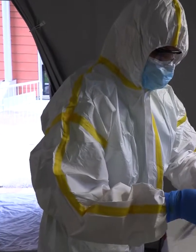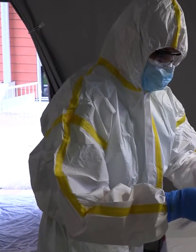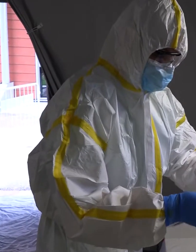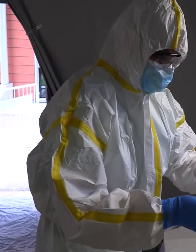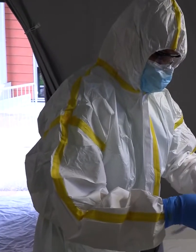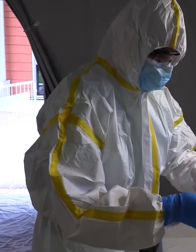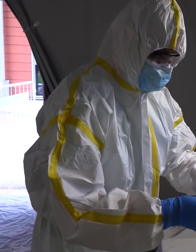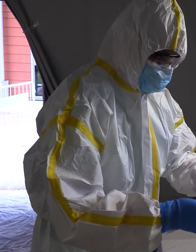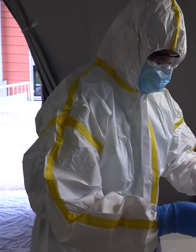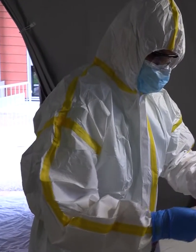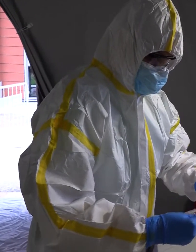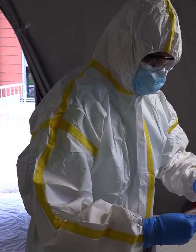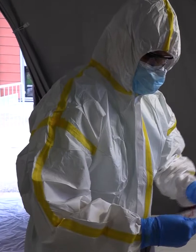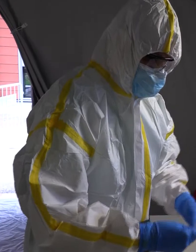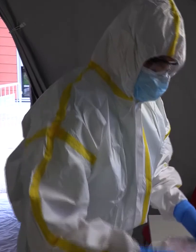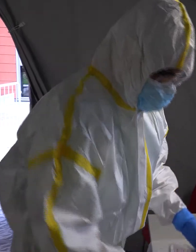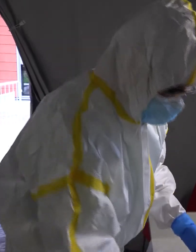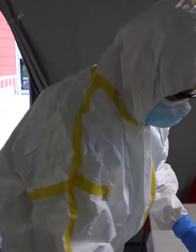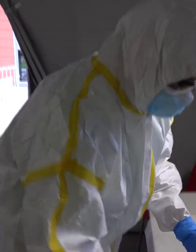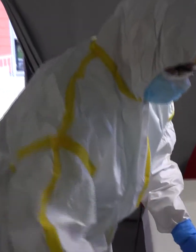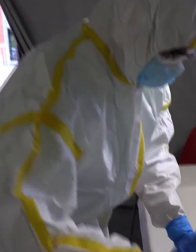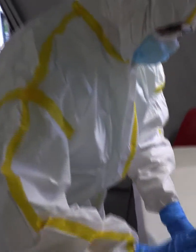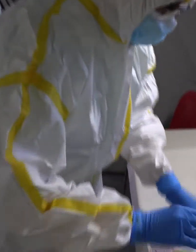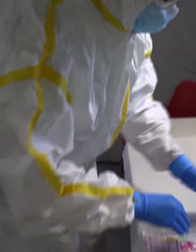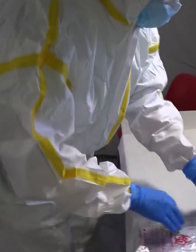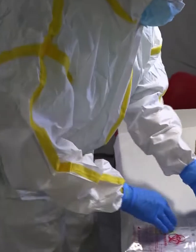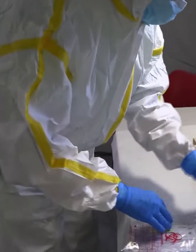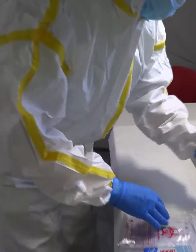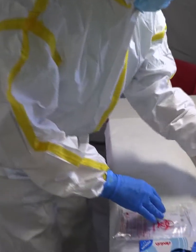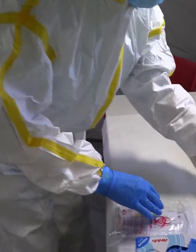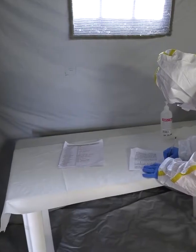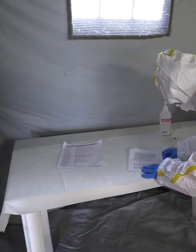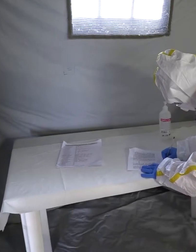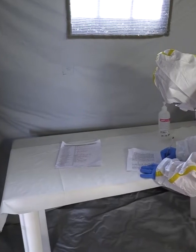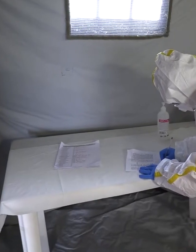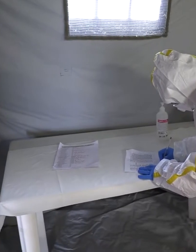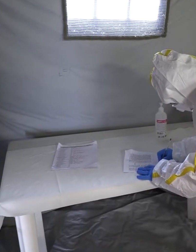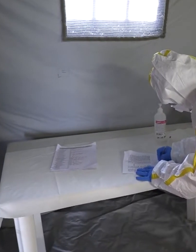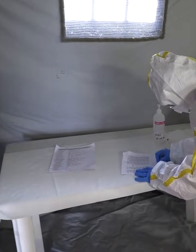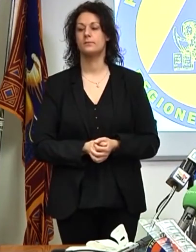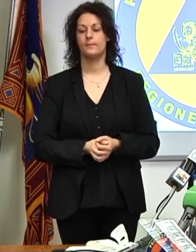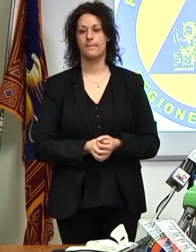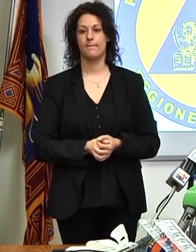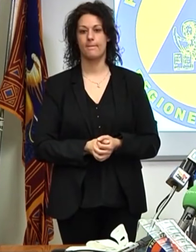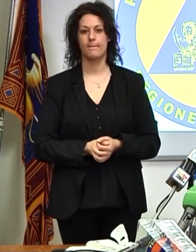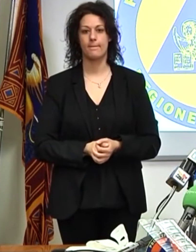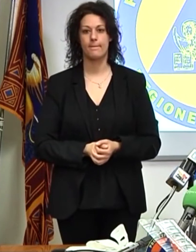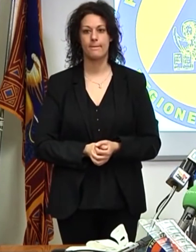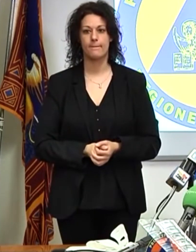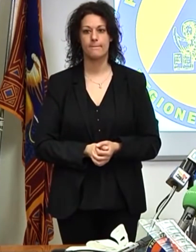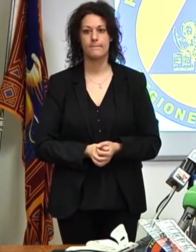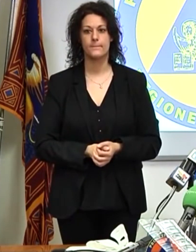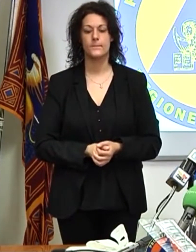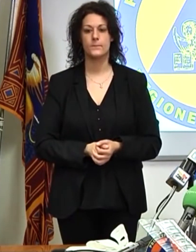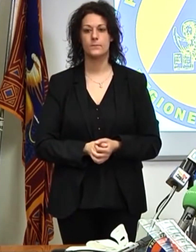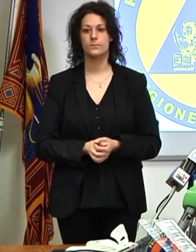sarà mandato in reparto, ma prevederemo degli spazi isolati per avere l'esito del tampone. Lo stesso per gli